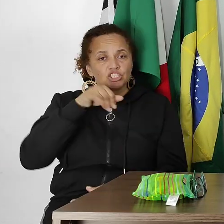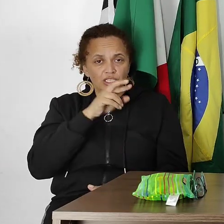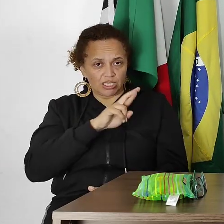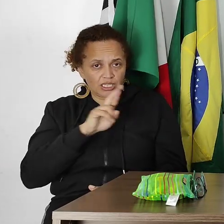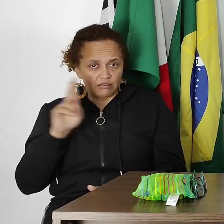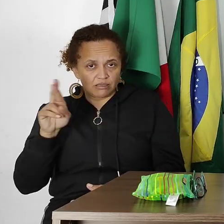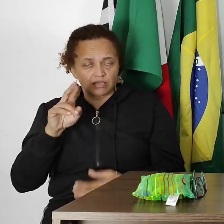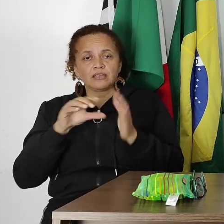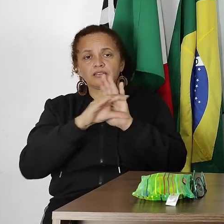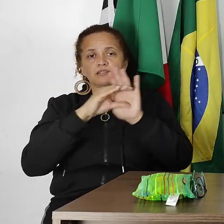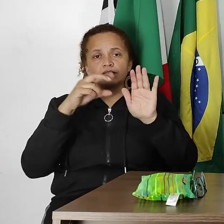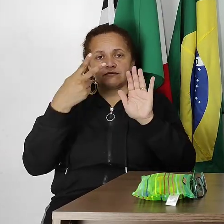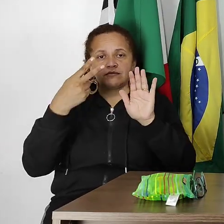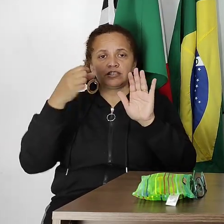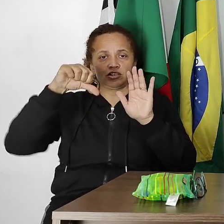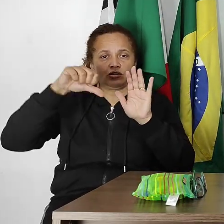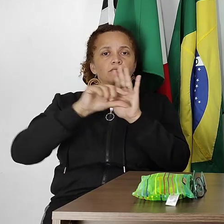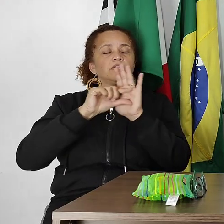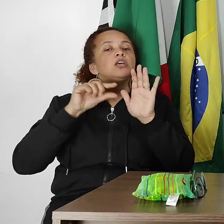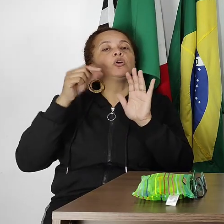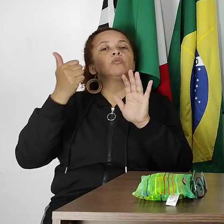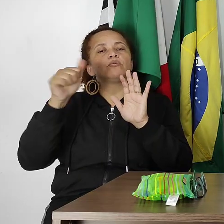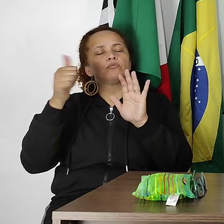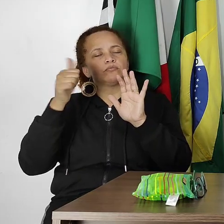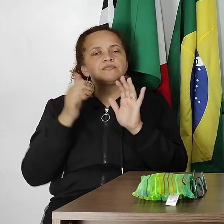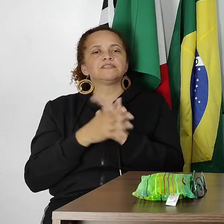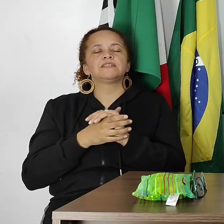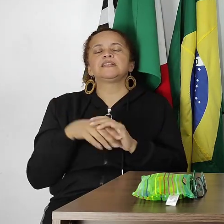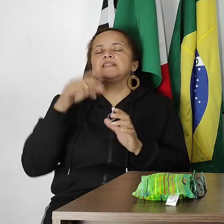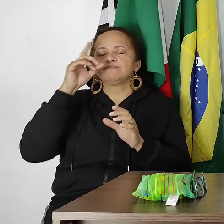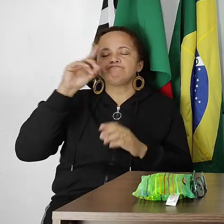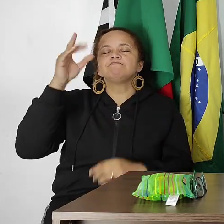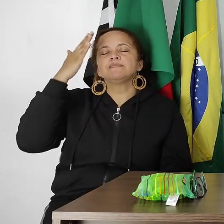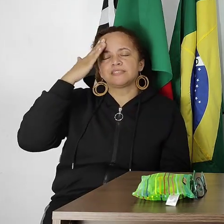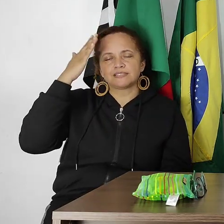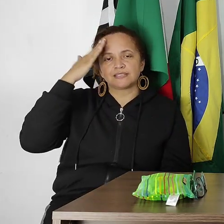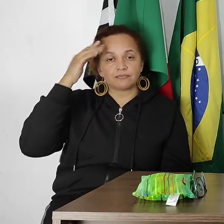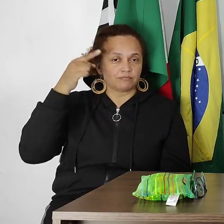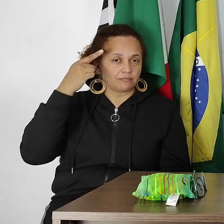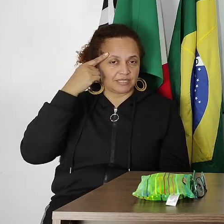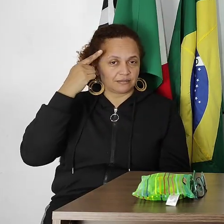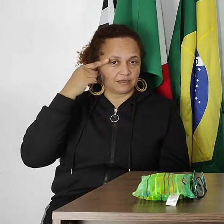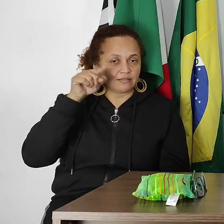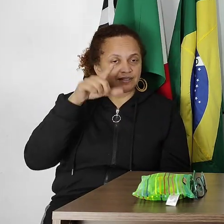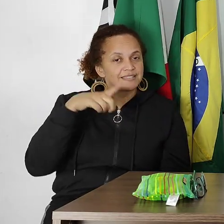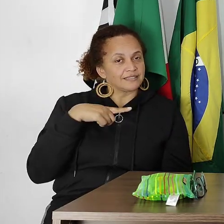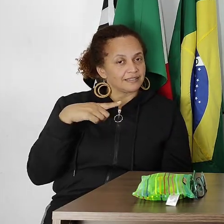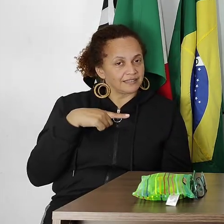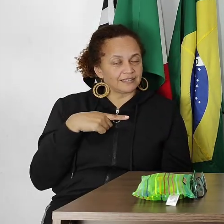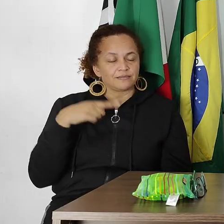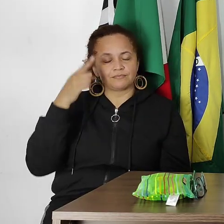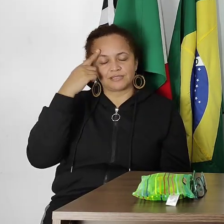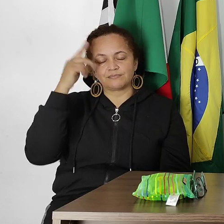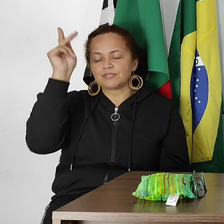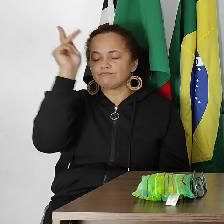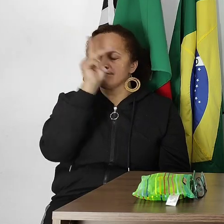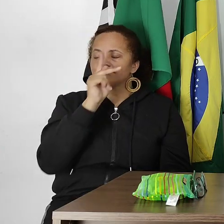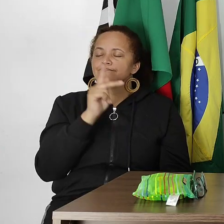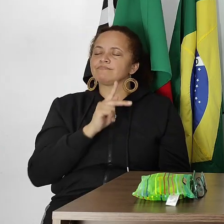tenho a vosso respeito, diz o Senhor. Pensamentos de paz e não de mal, para vos dar o fim que